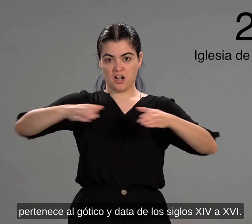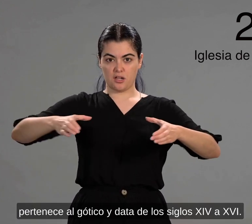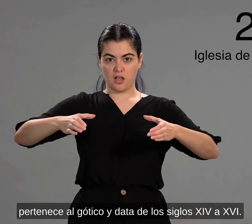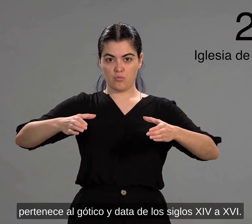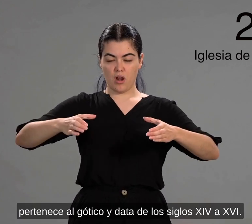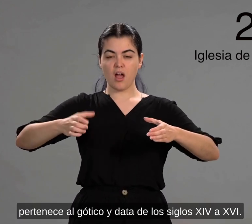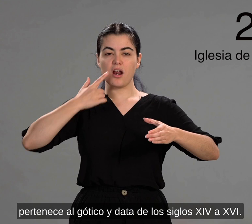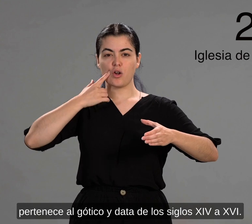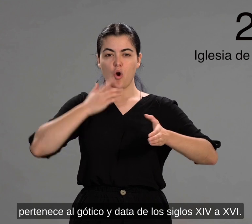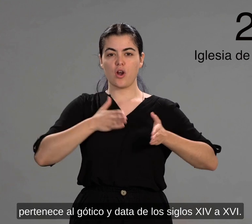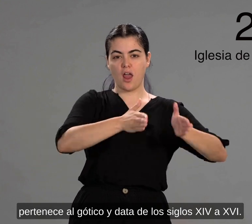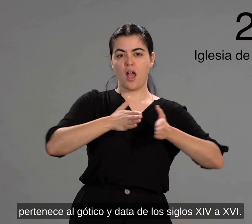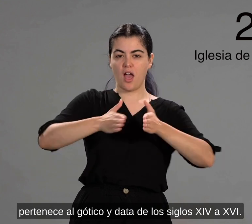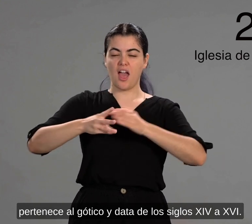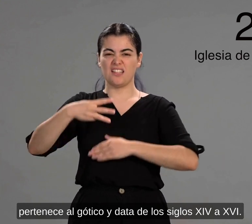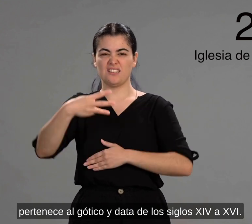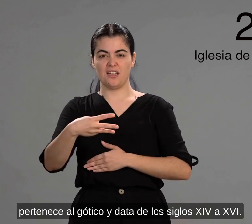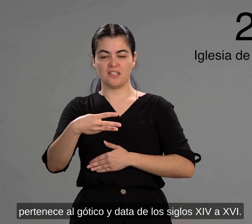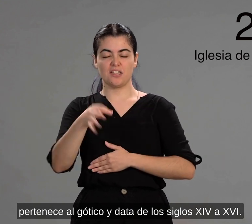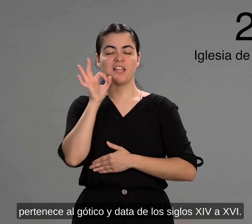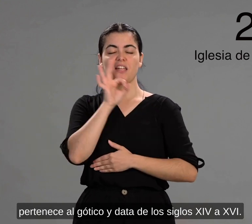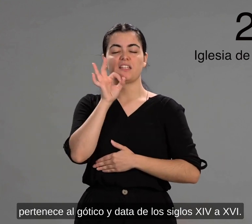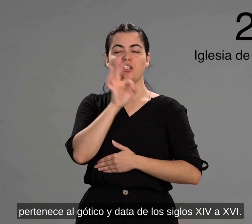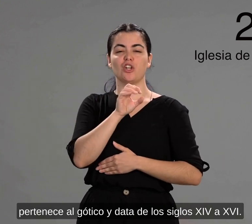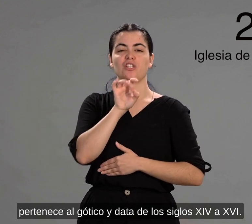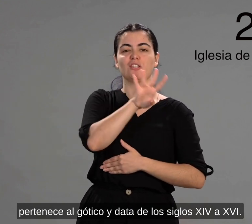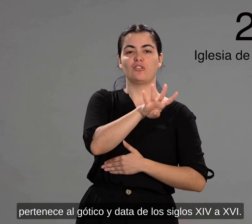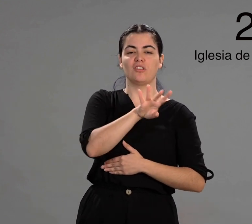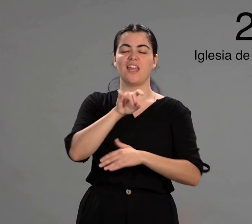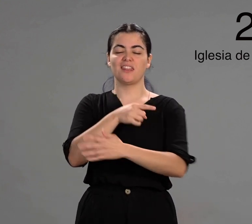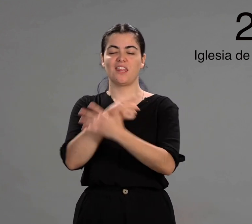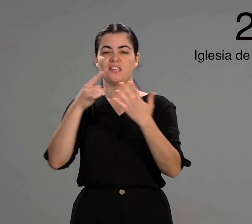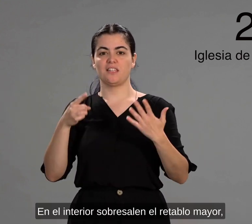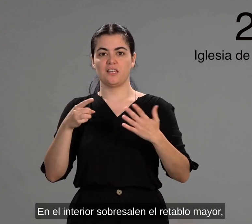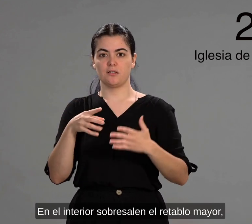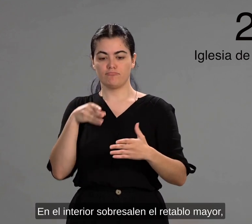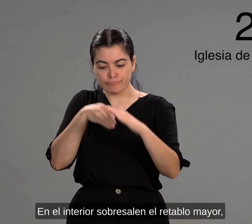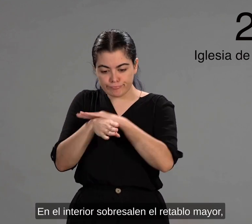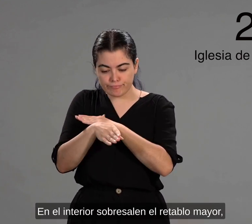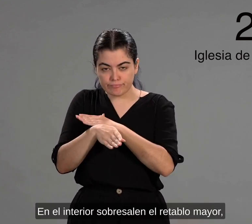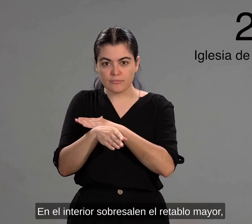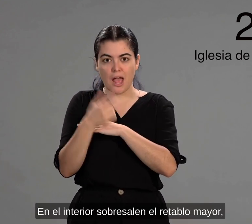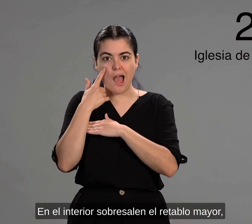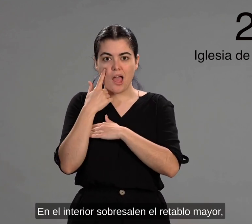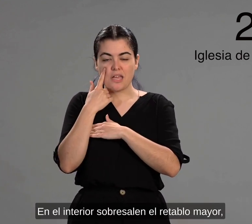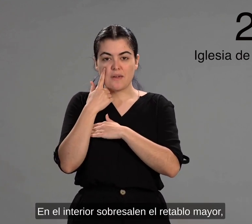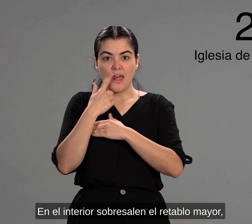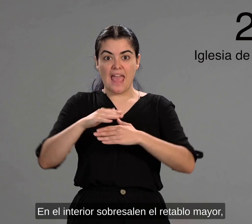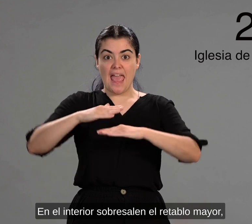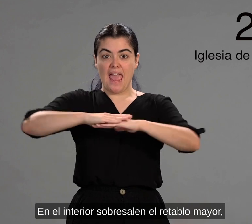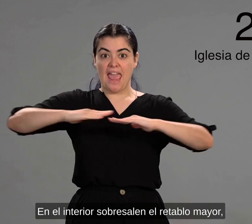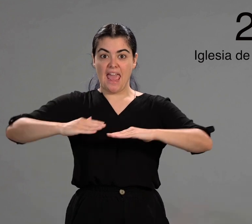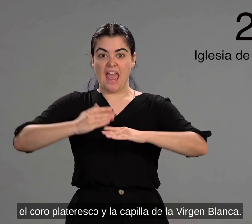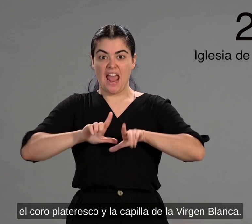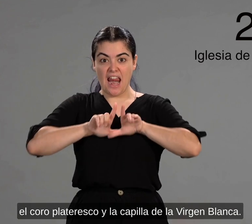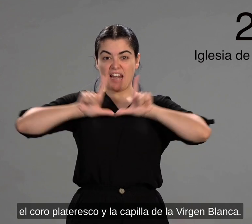pertenece al gótico, y data de los siglos XIV a XVI. En el interior sobresalen el retablo mayor, el coro